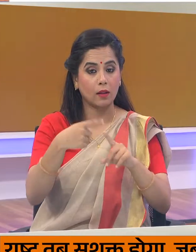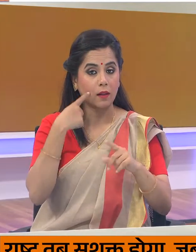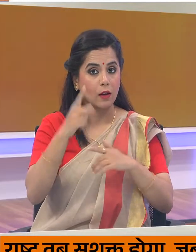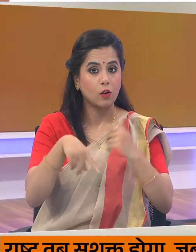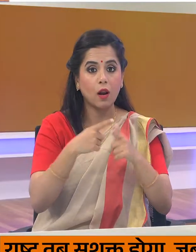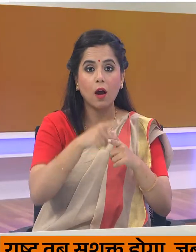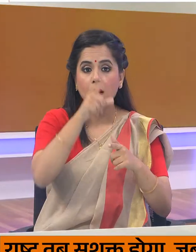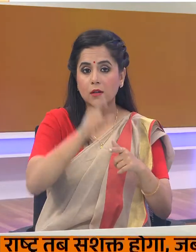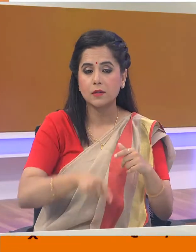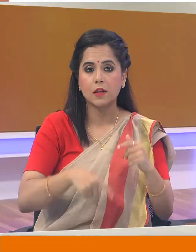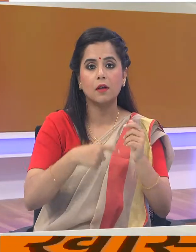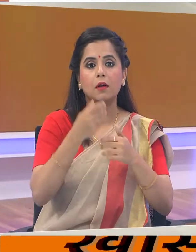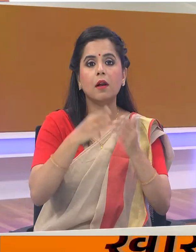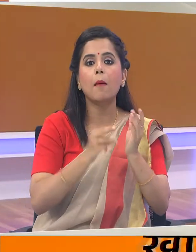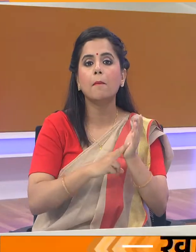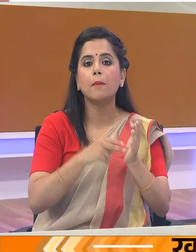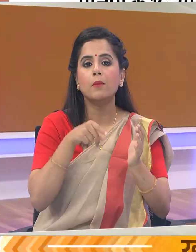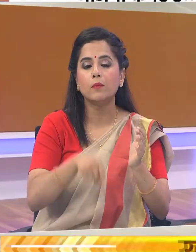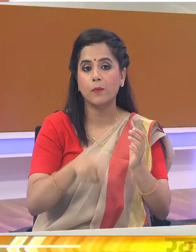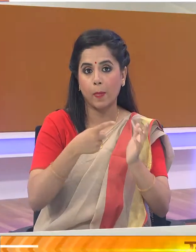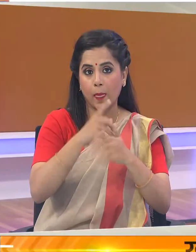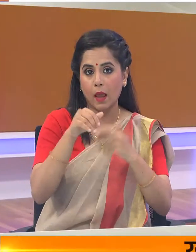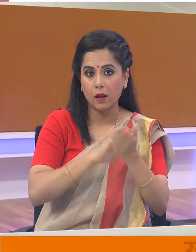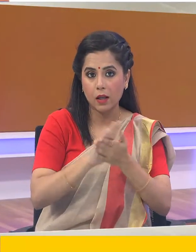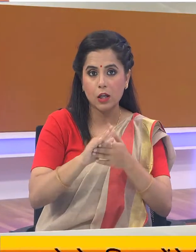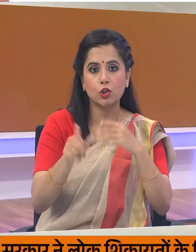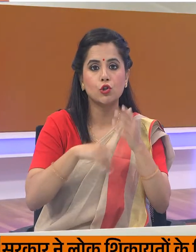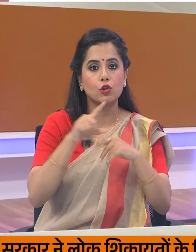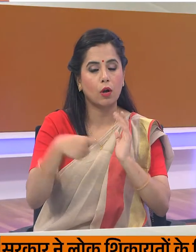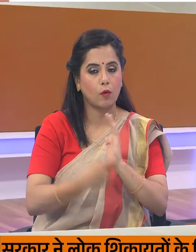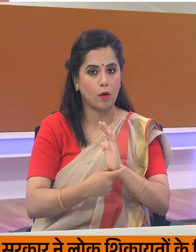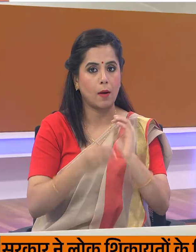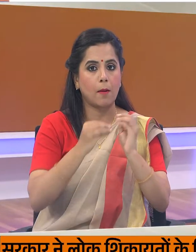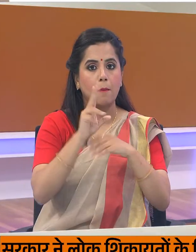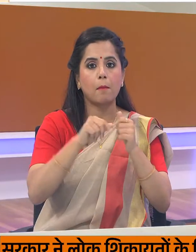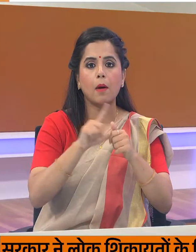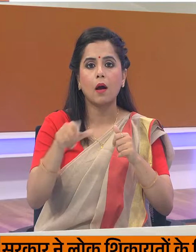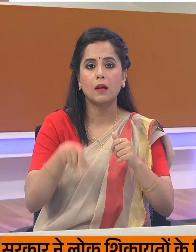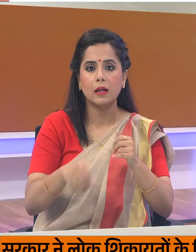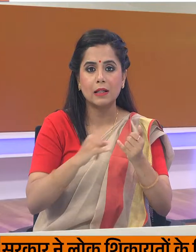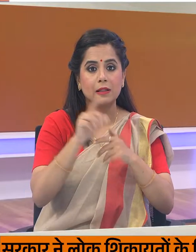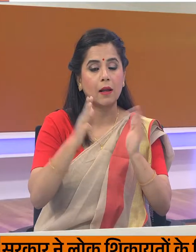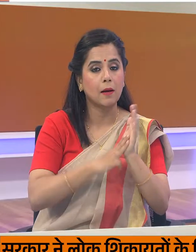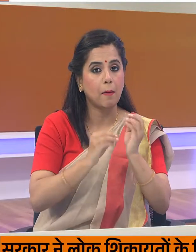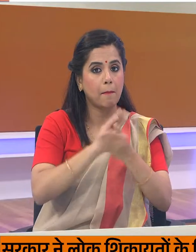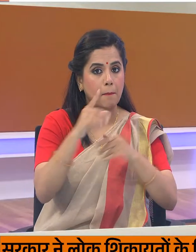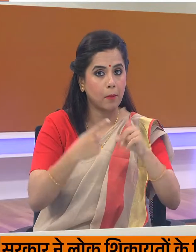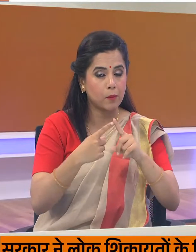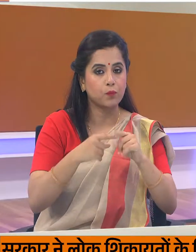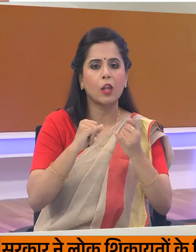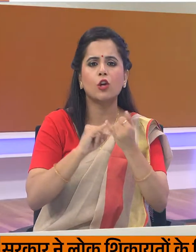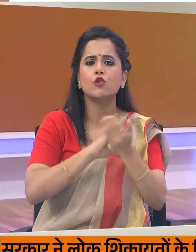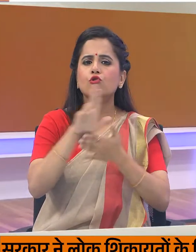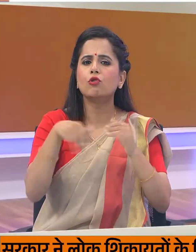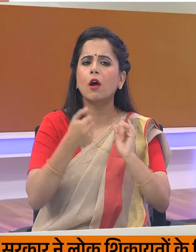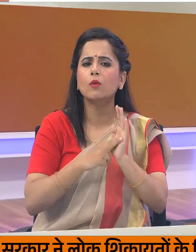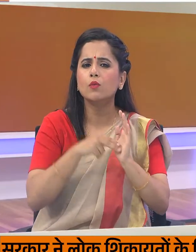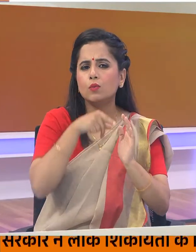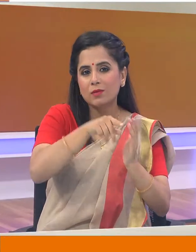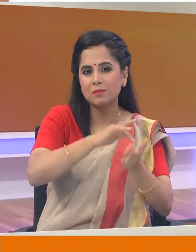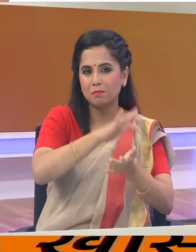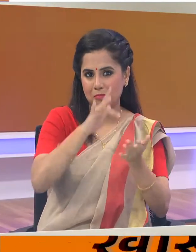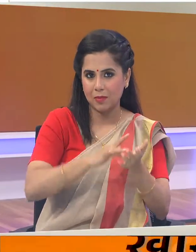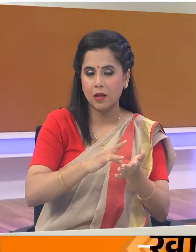परिहार, रामबन से राकेश ठाकुर, बनिहाल से सलीम भट्ट, शानगुस अनंतनाग